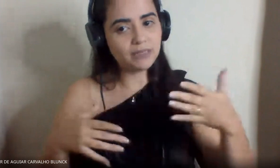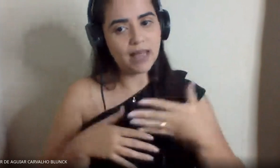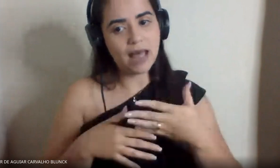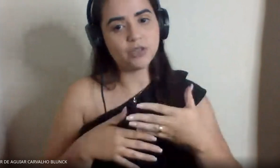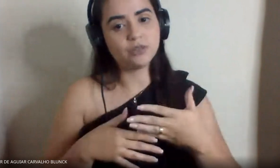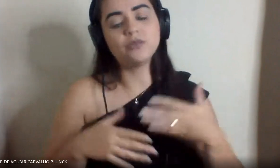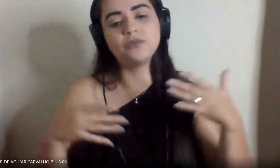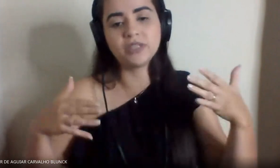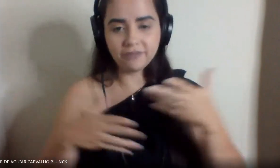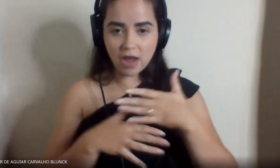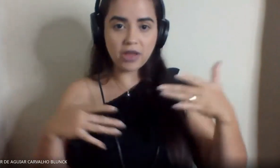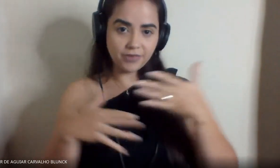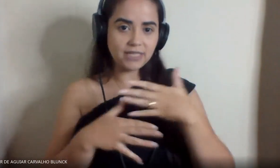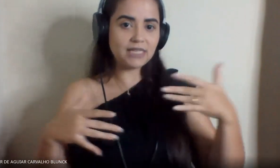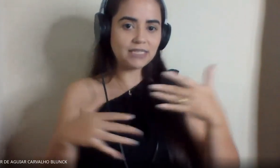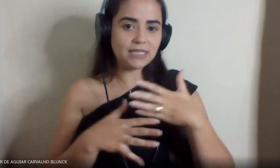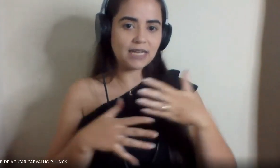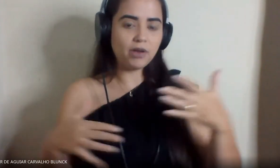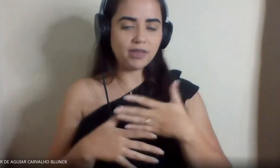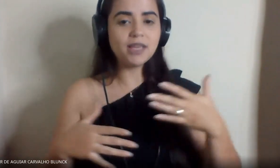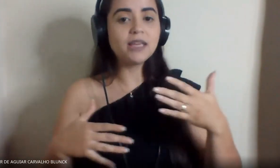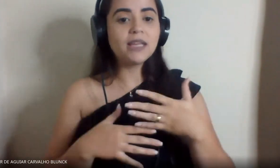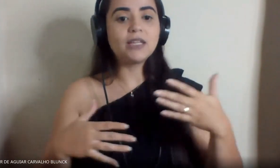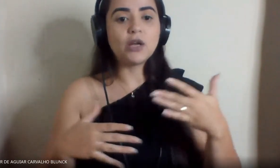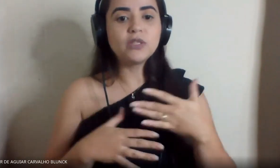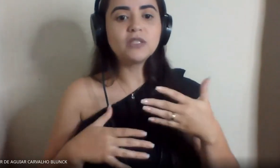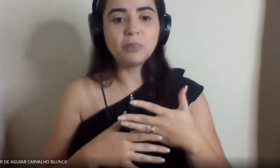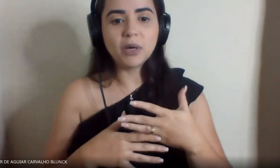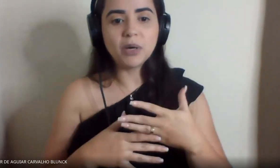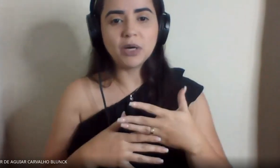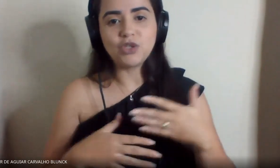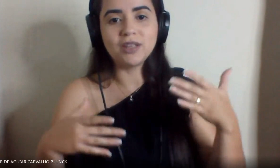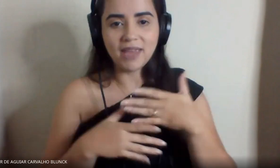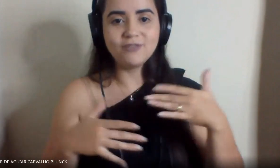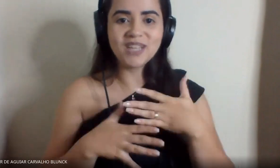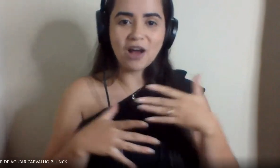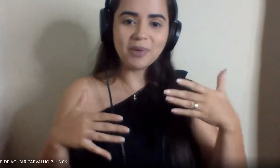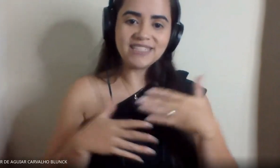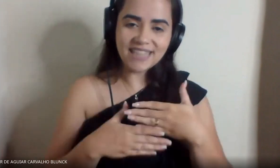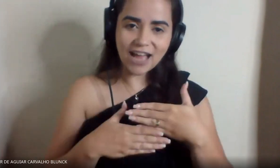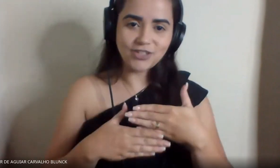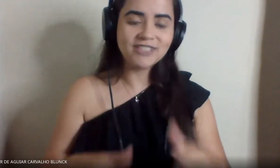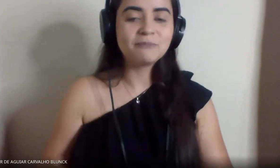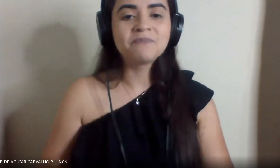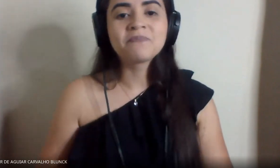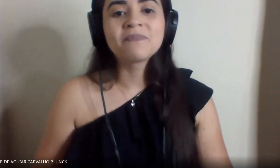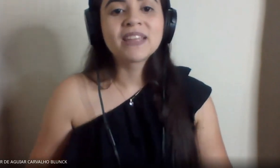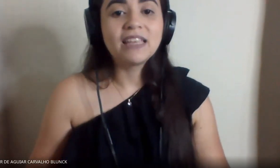para cidade. Então, se você vê alguém fazendo esse sinal aqui, não se espante, também é um sinal para